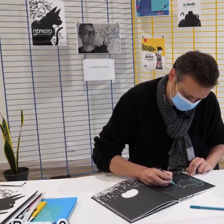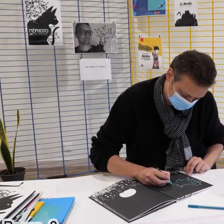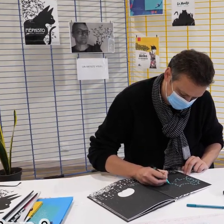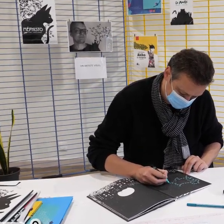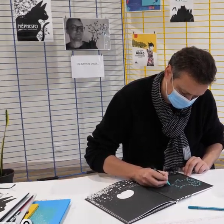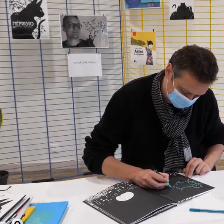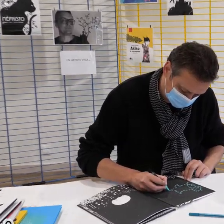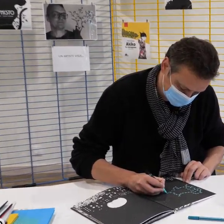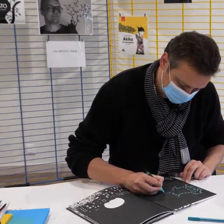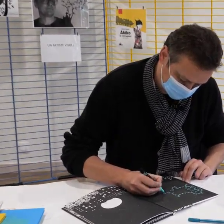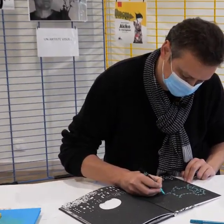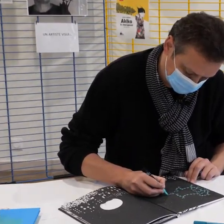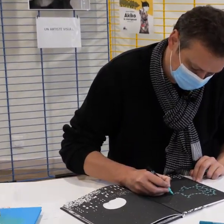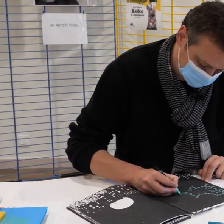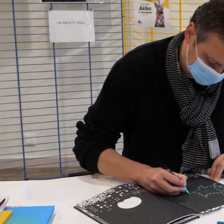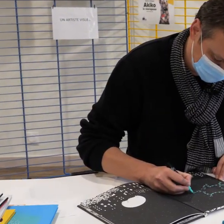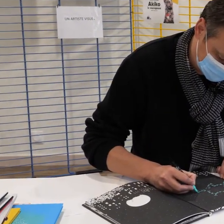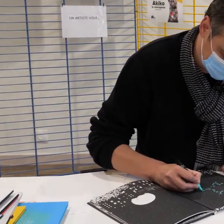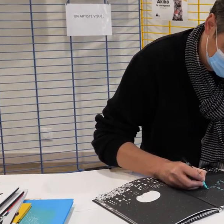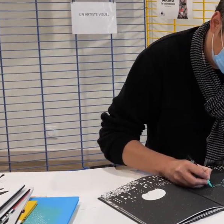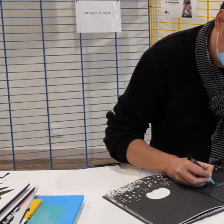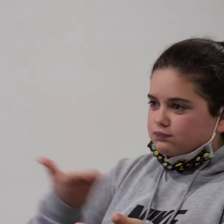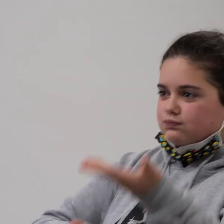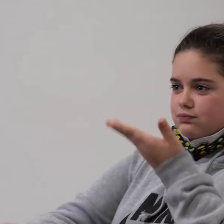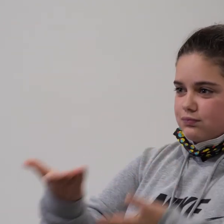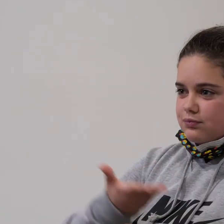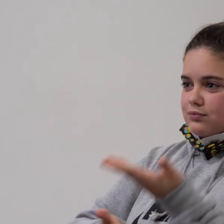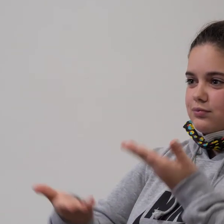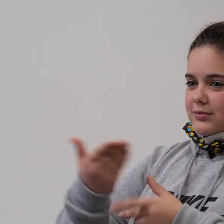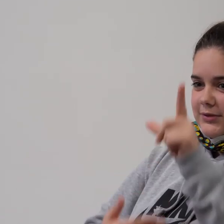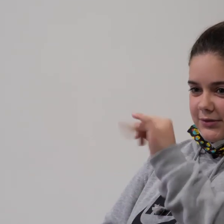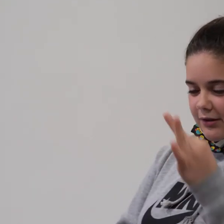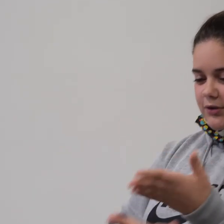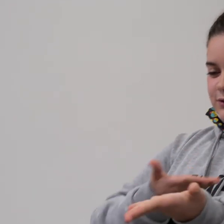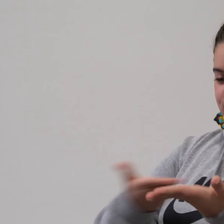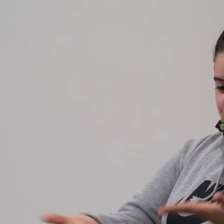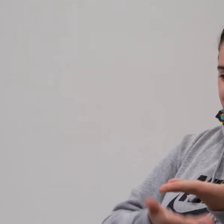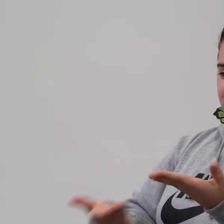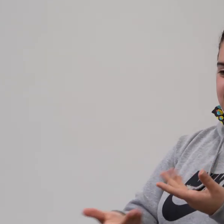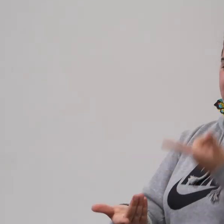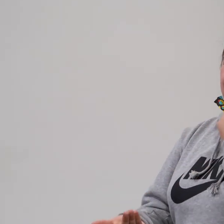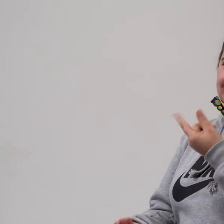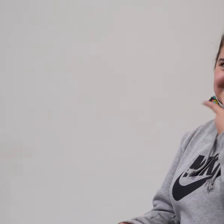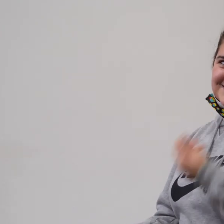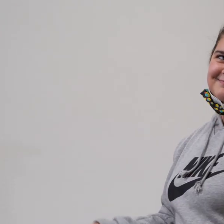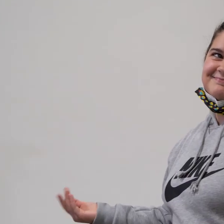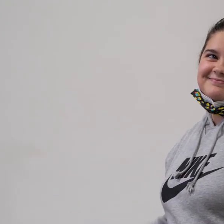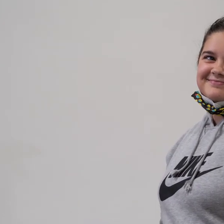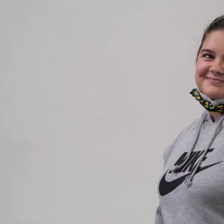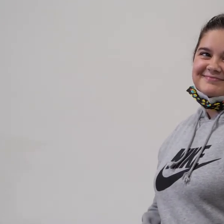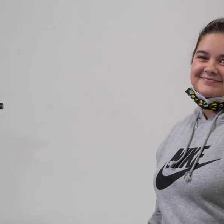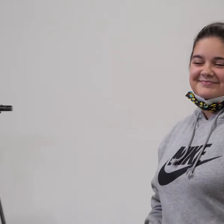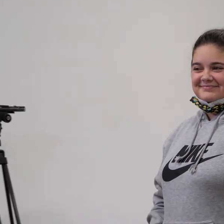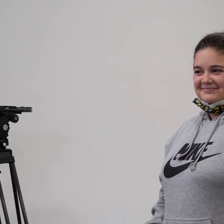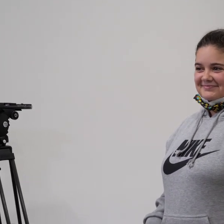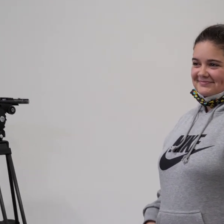Vous avez pris du plaisir à travailler. C'était un peu difficile, mais grâce à nos échanges en langue des signes,